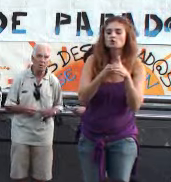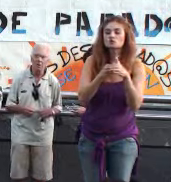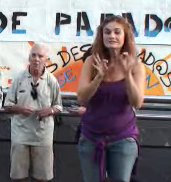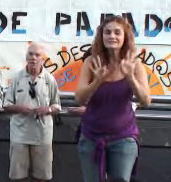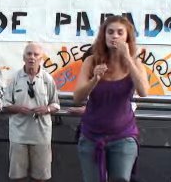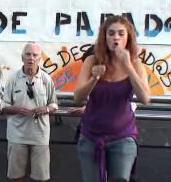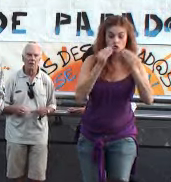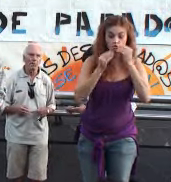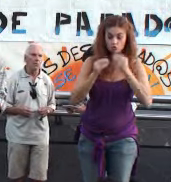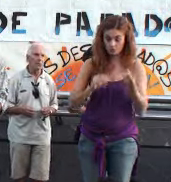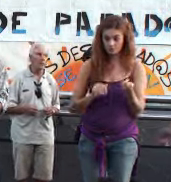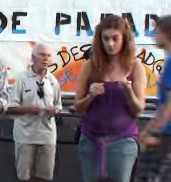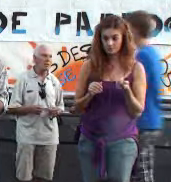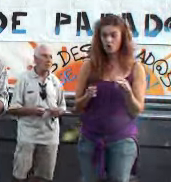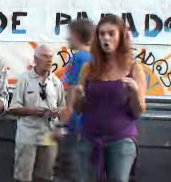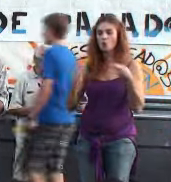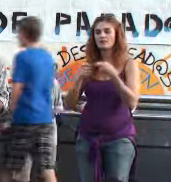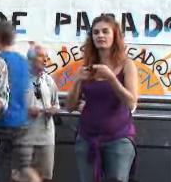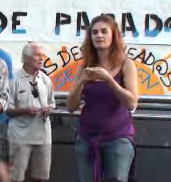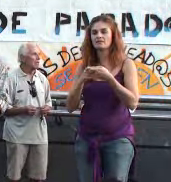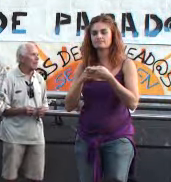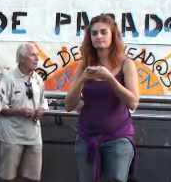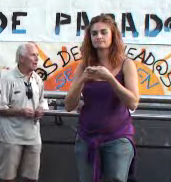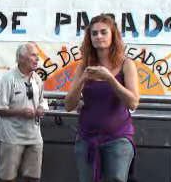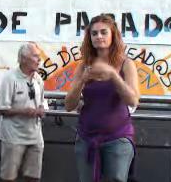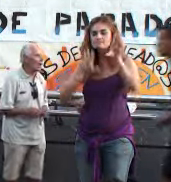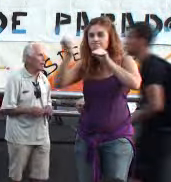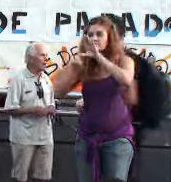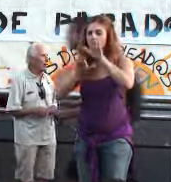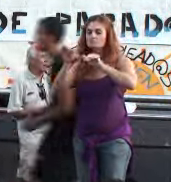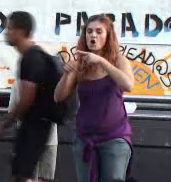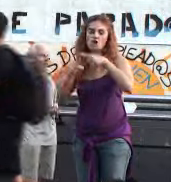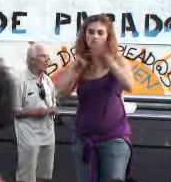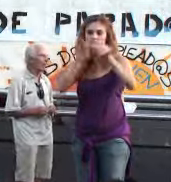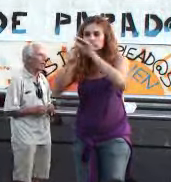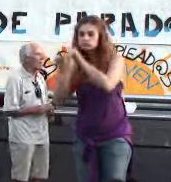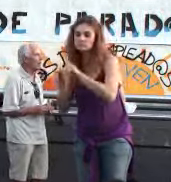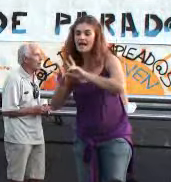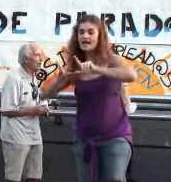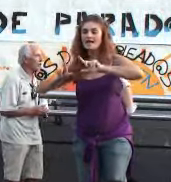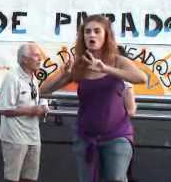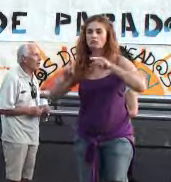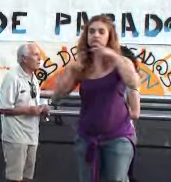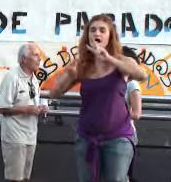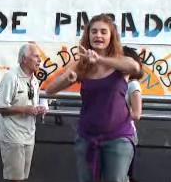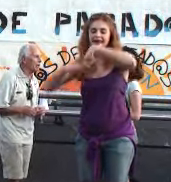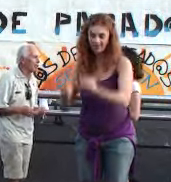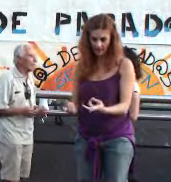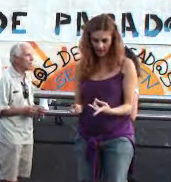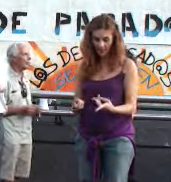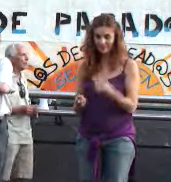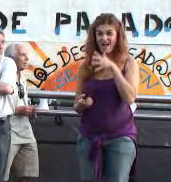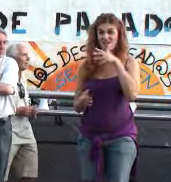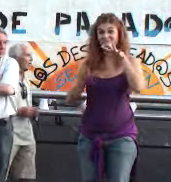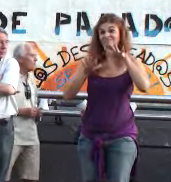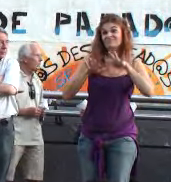cooperativa de recuperación y reciclaje que se ha quedado un poquito parada por falta de aliento, pero que